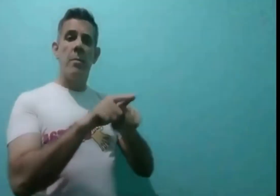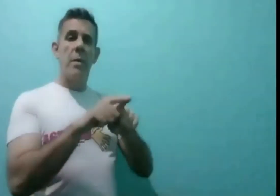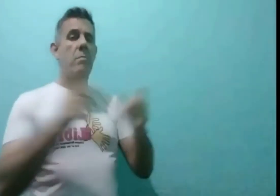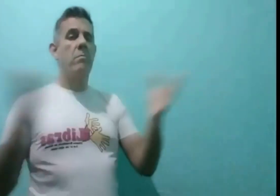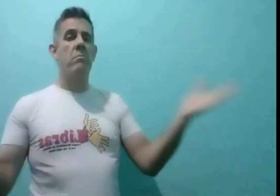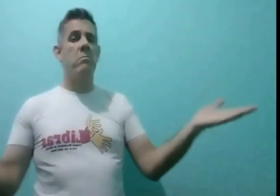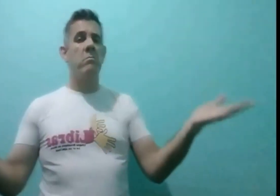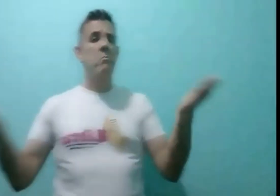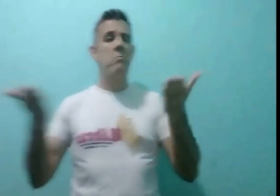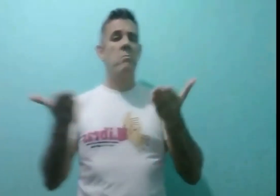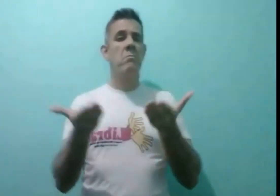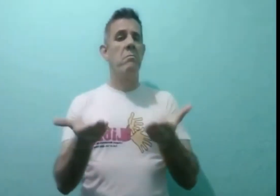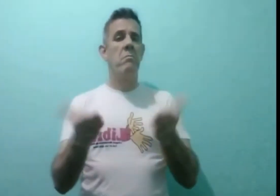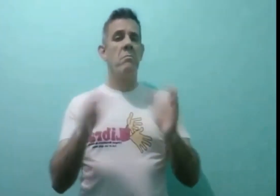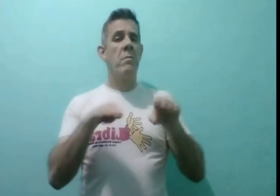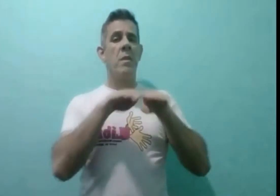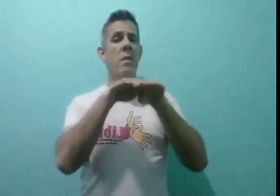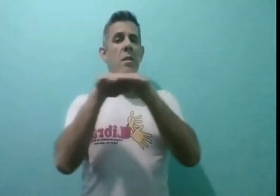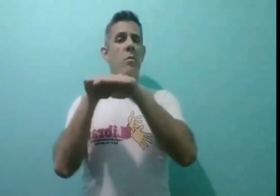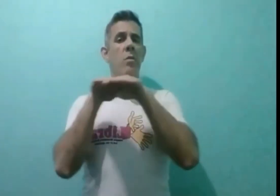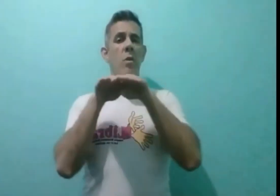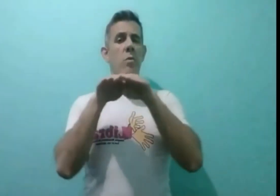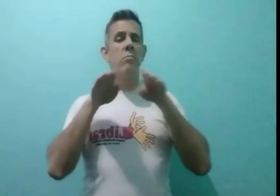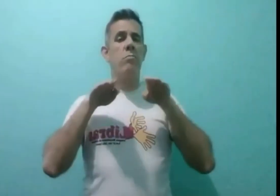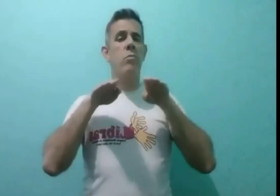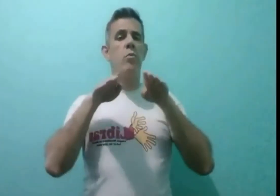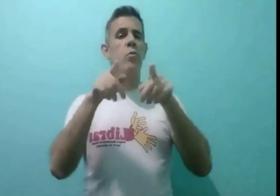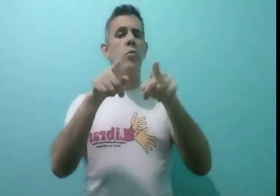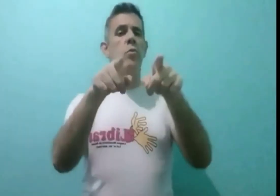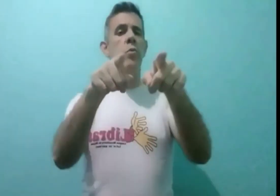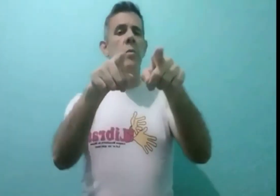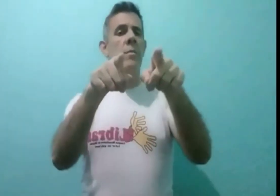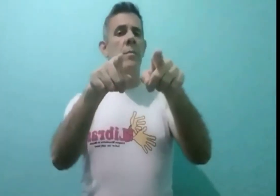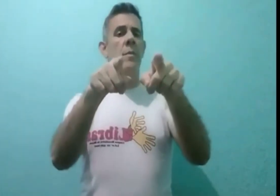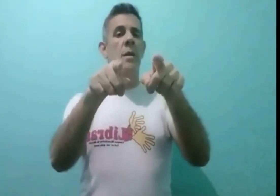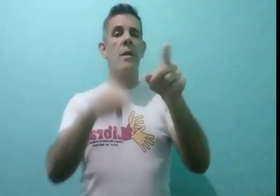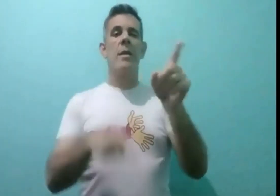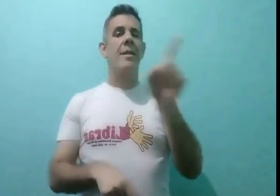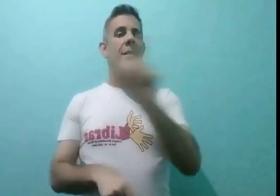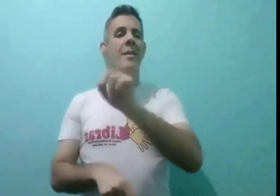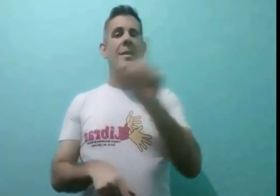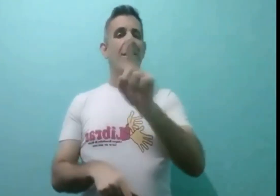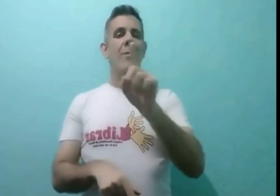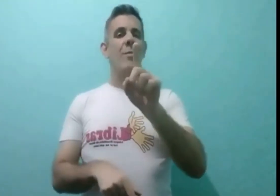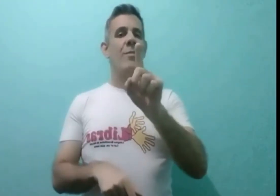surdos também, e todos estão na comunidade surda e com o mesmo propósito,